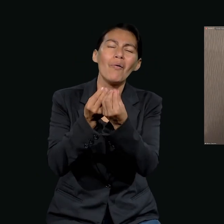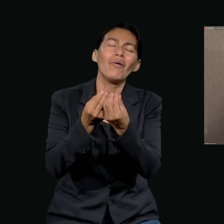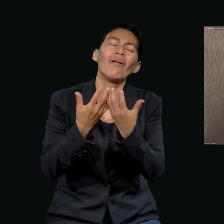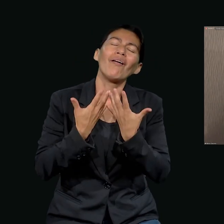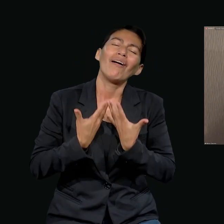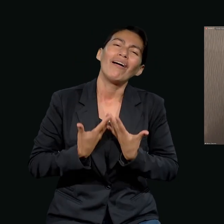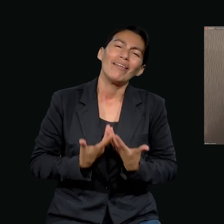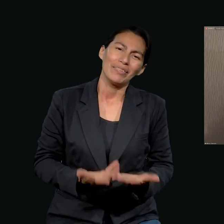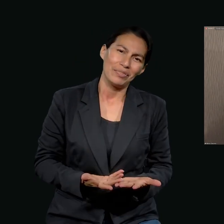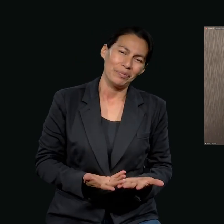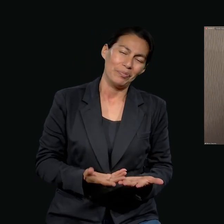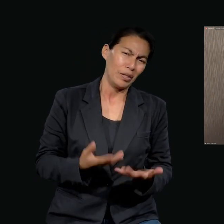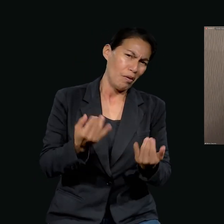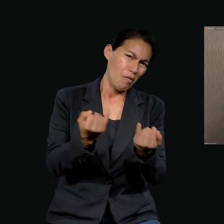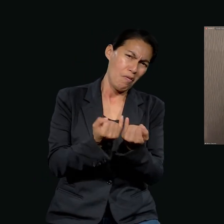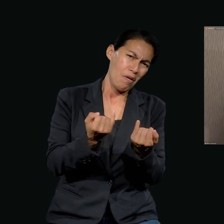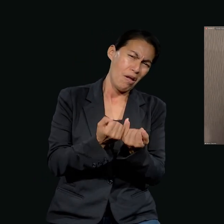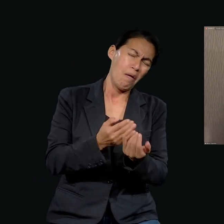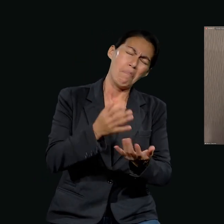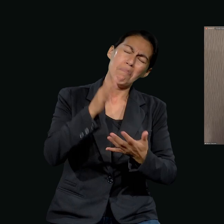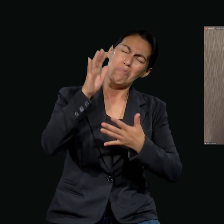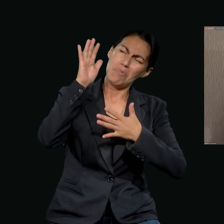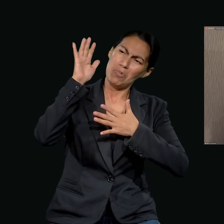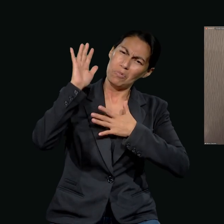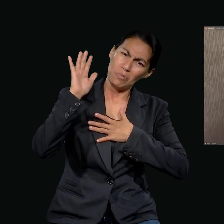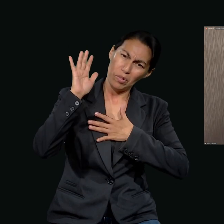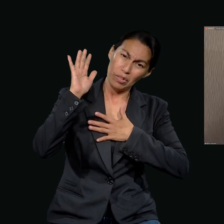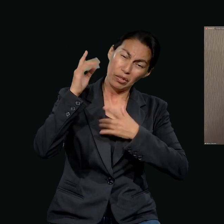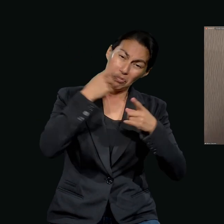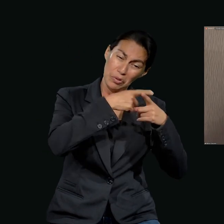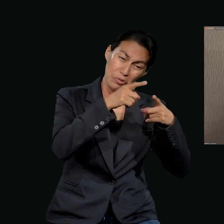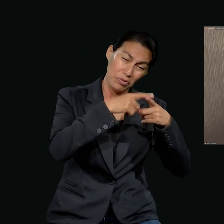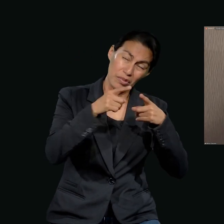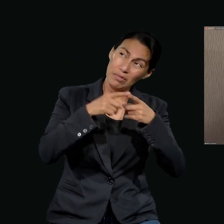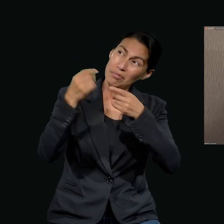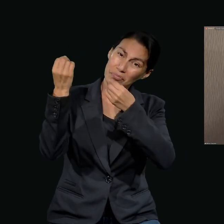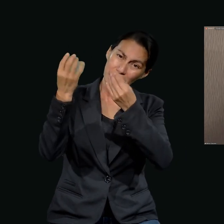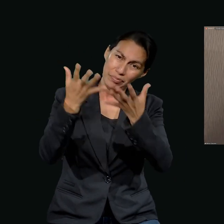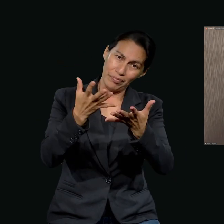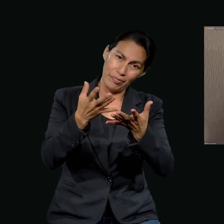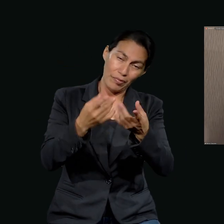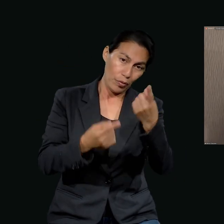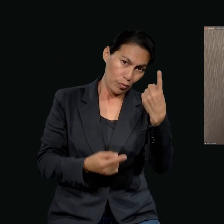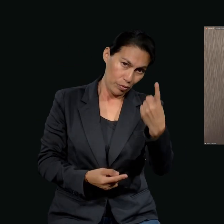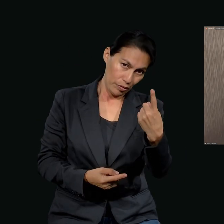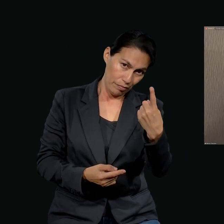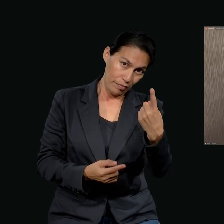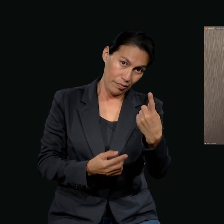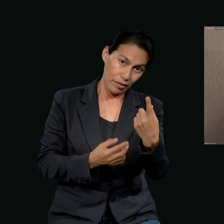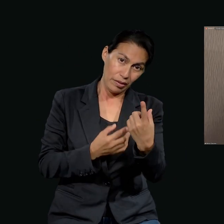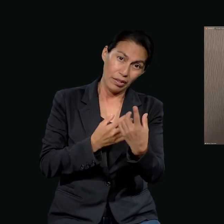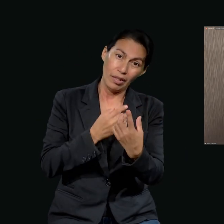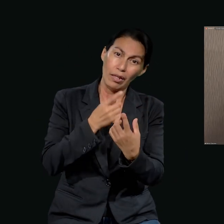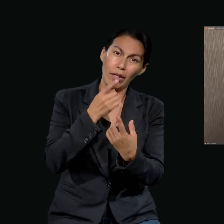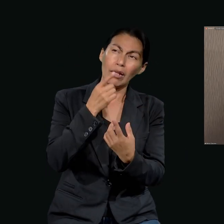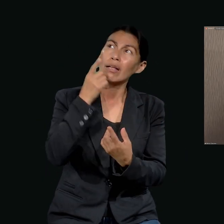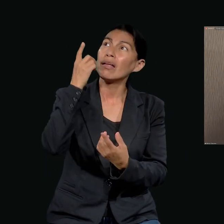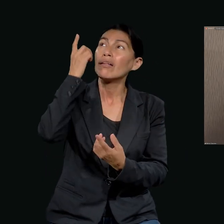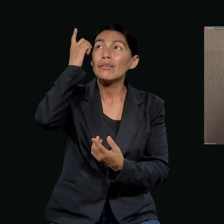dado a todos nosotros una promesa. De las muchas menciono, clama a mí